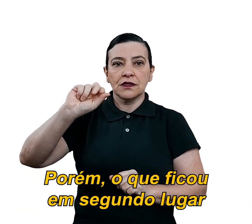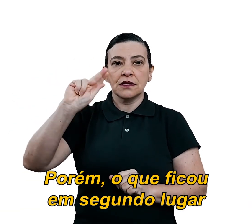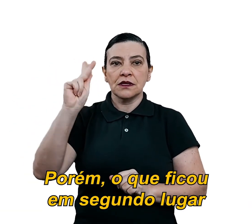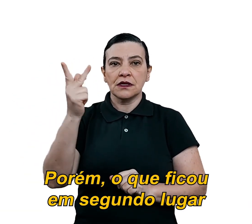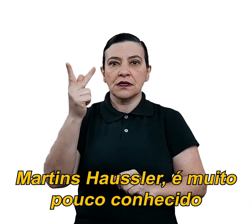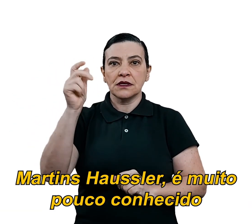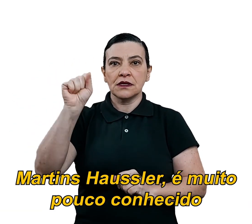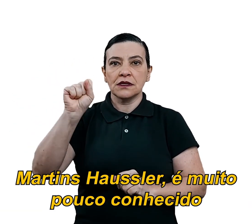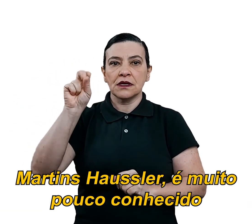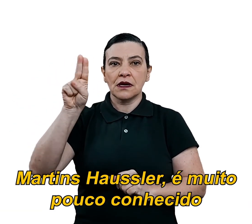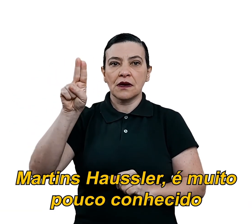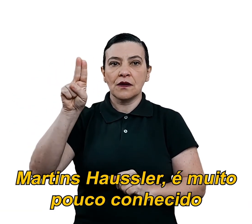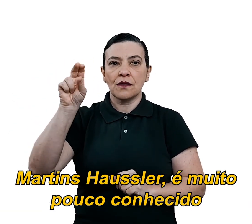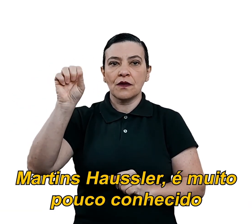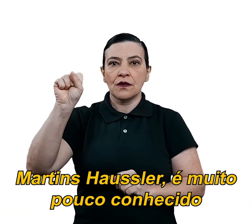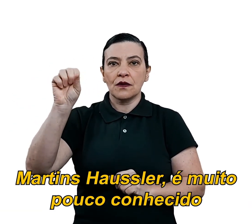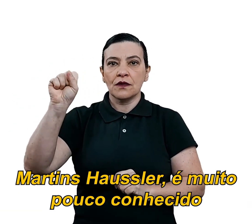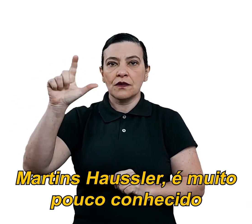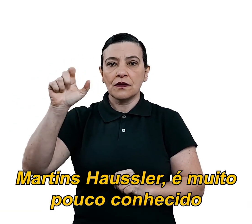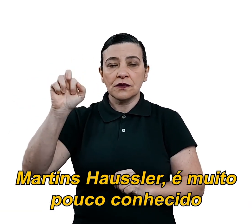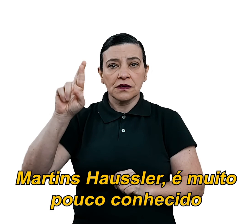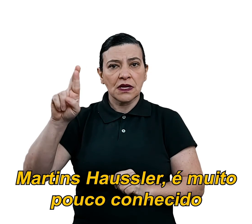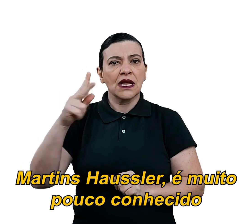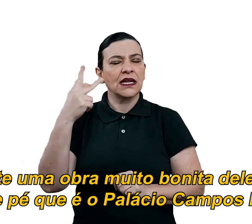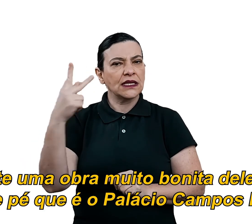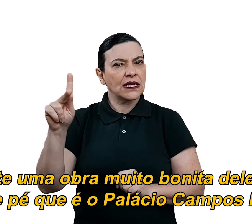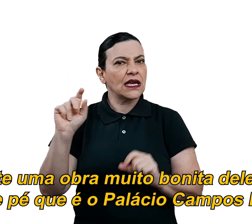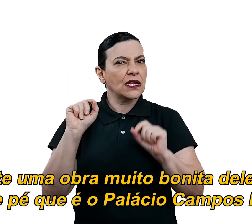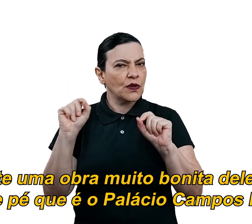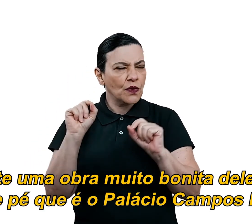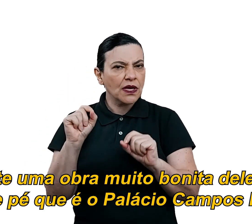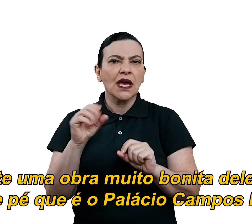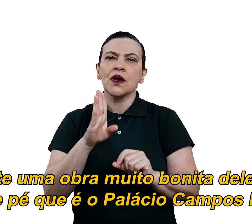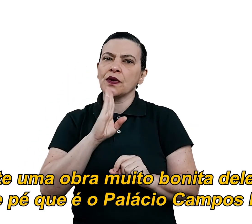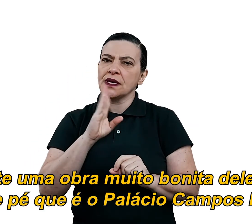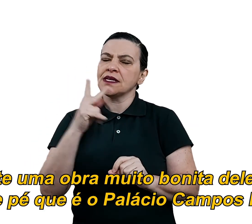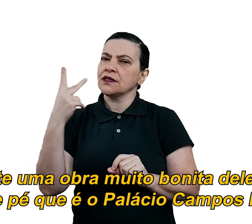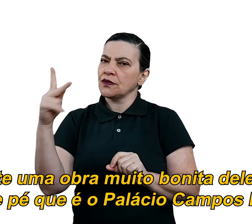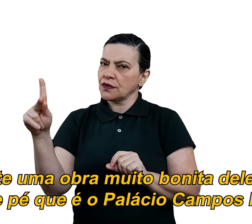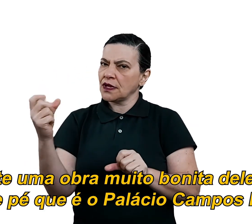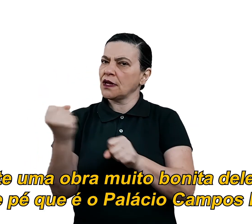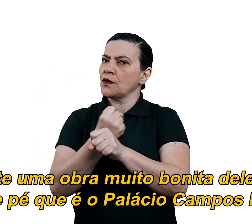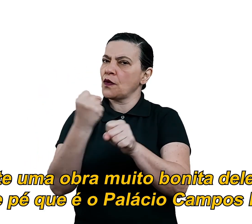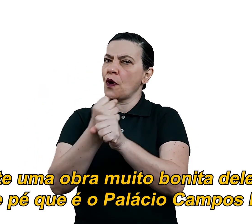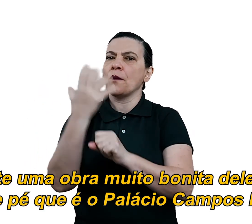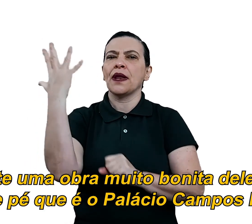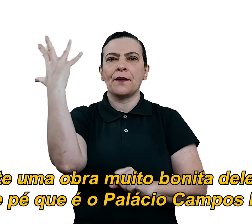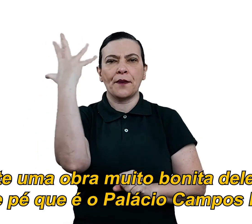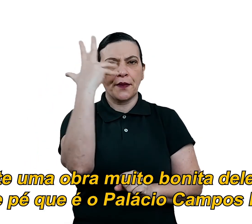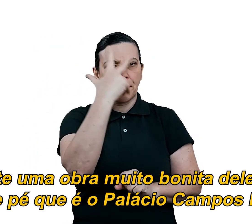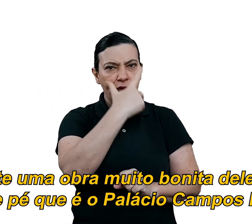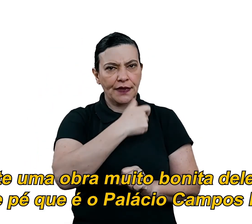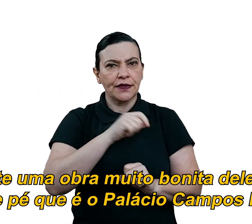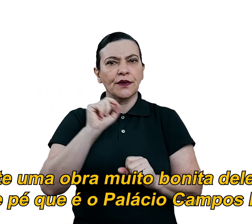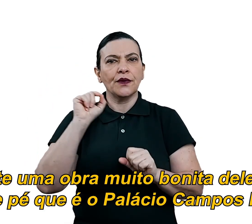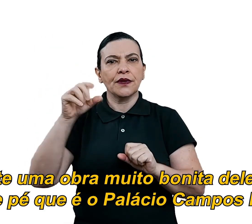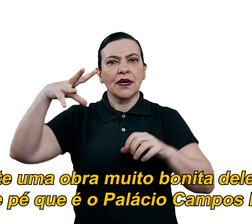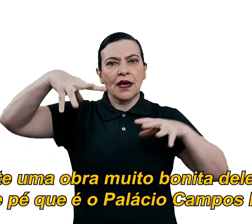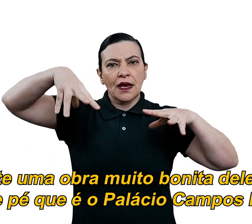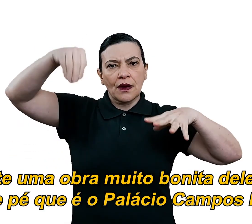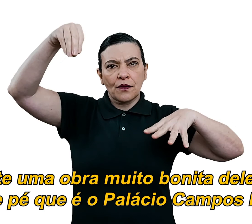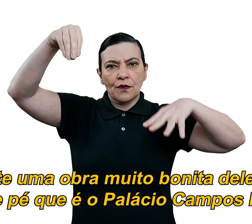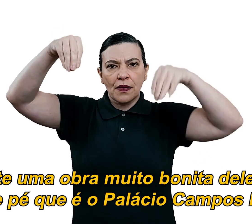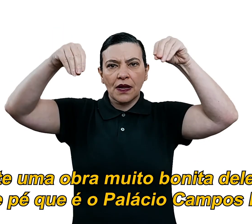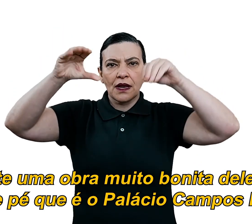ficou em segundo lugar, Martin Hausler, é muito pouco conhecido. Existe uma obra muito bonita dele, está de pé, que é